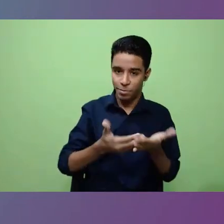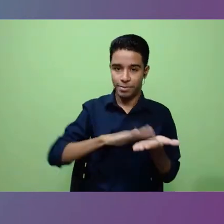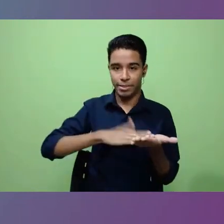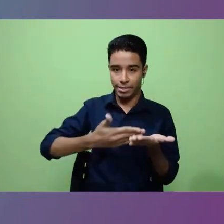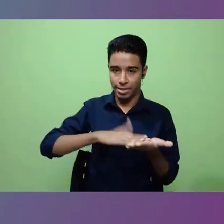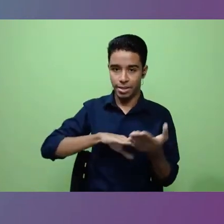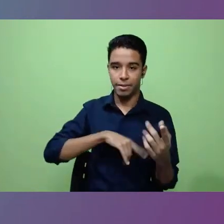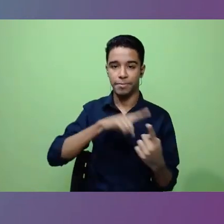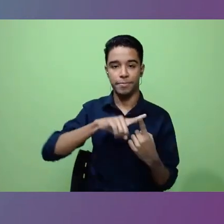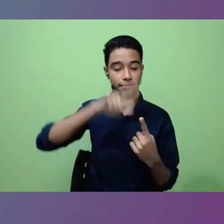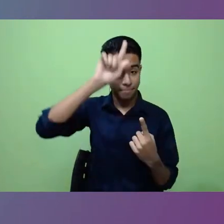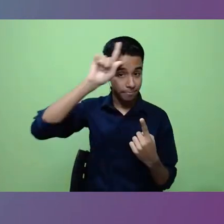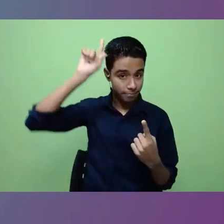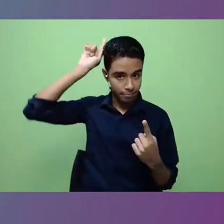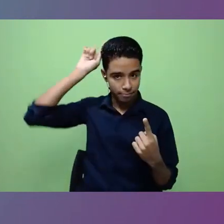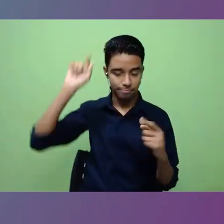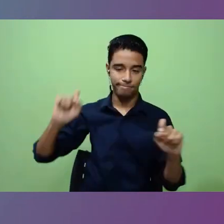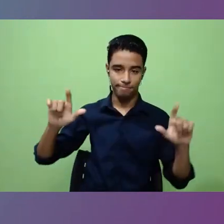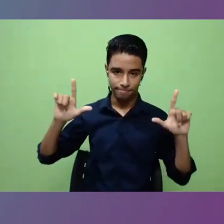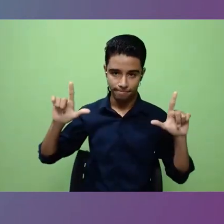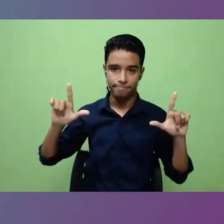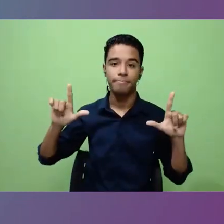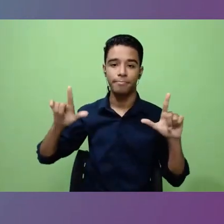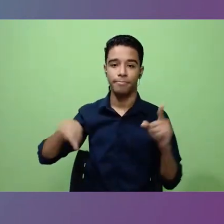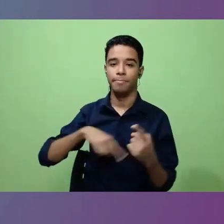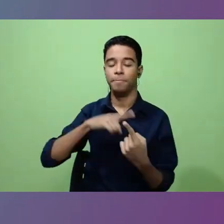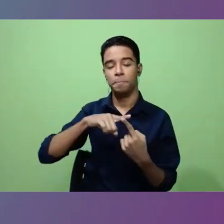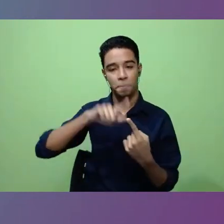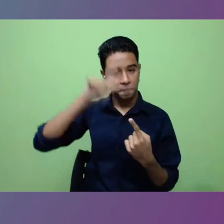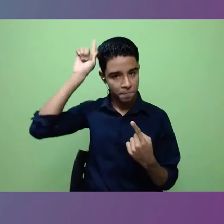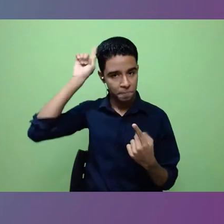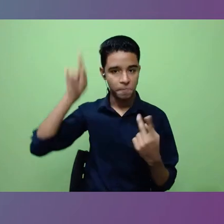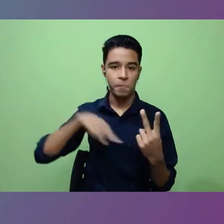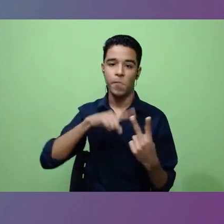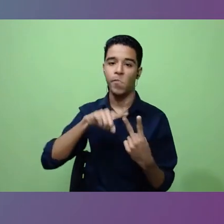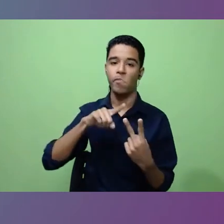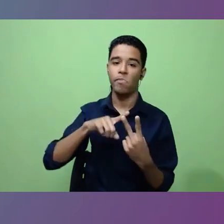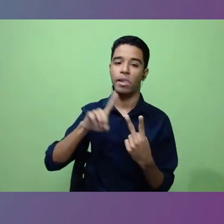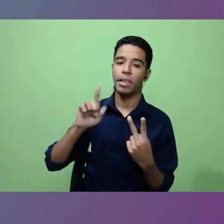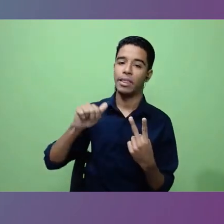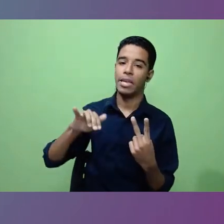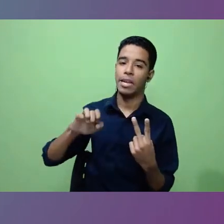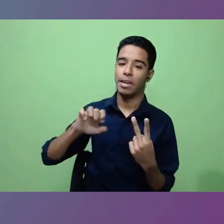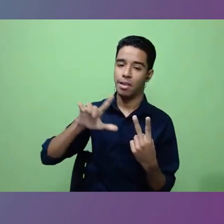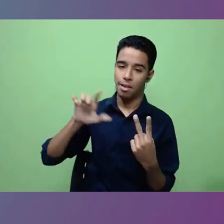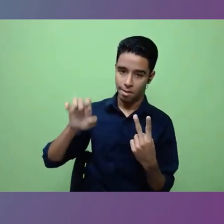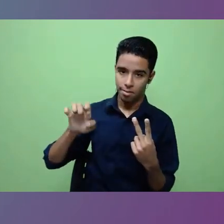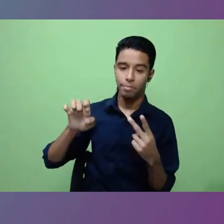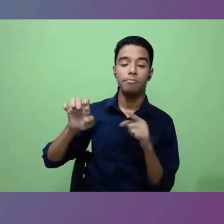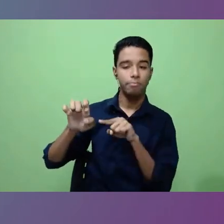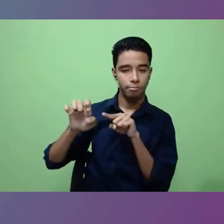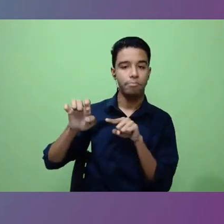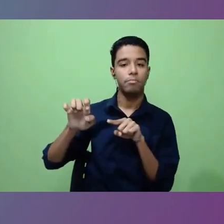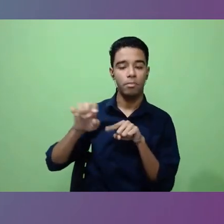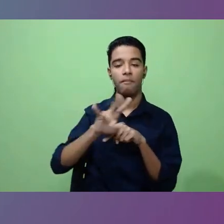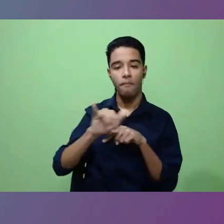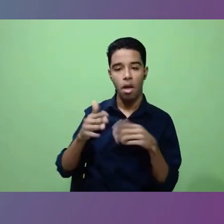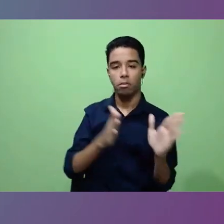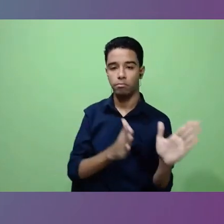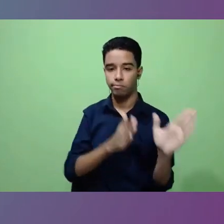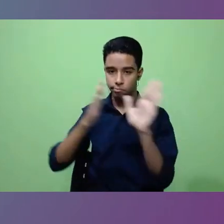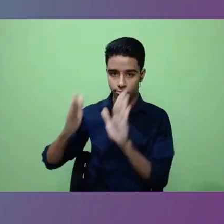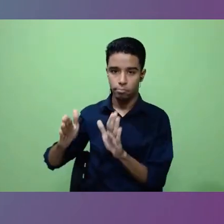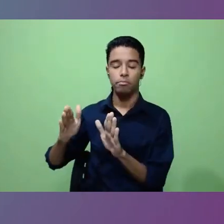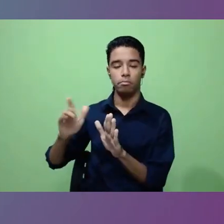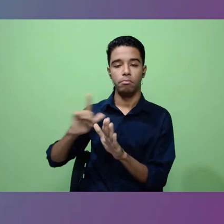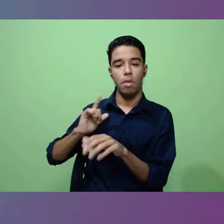com o Gustavo, que está aqui na tela, Gustavo Costa, e a Daniele Bieleski, que futuramente assumirá o turno